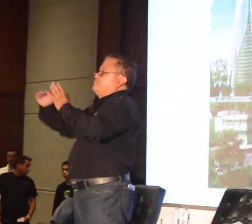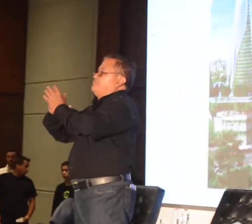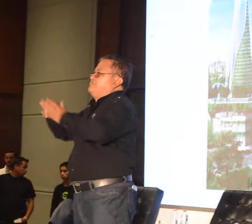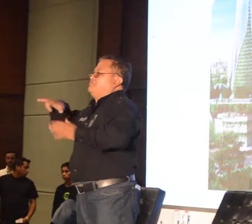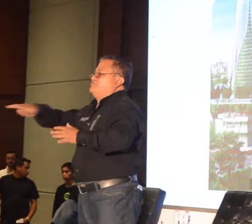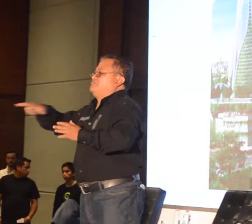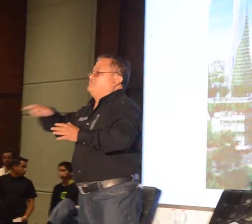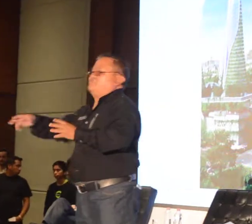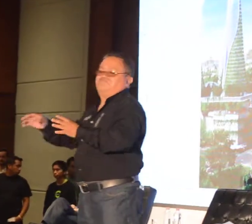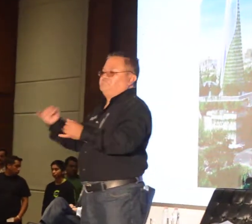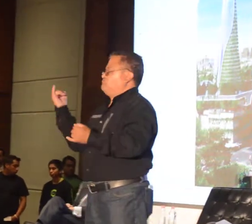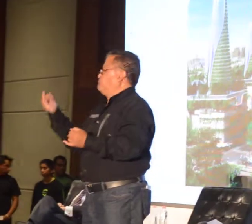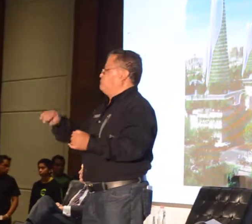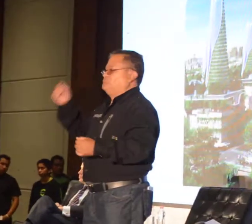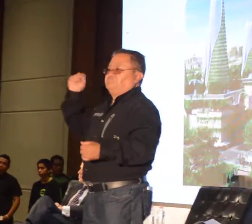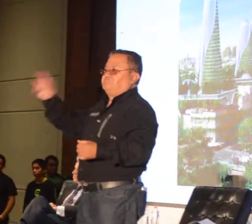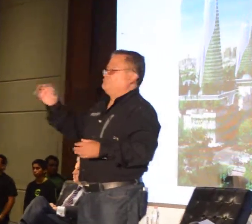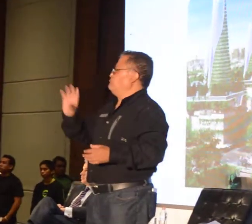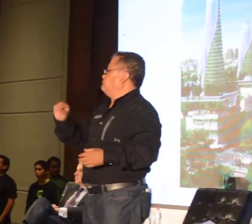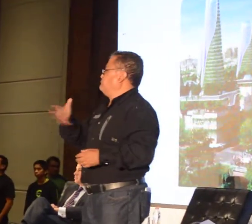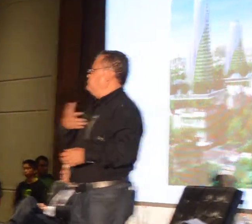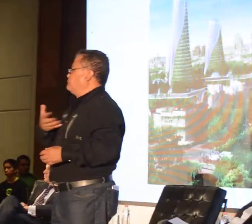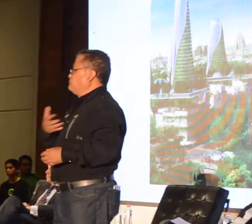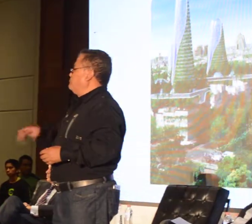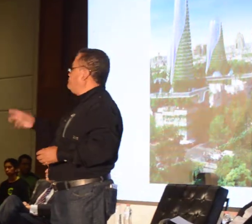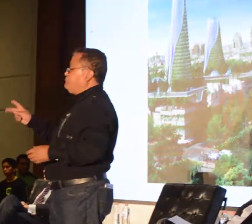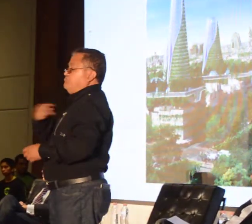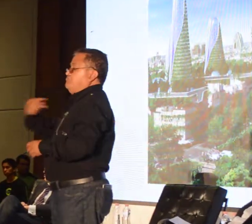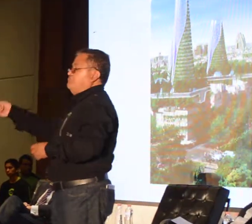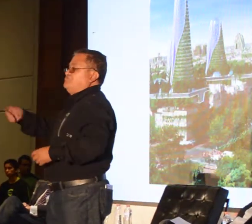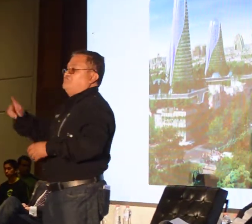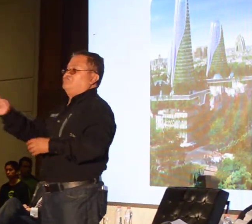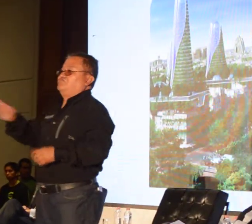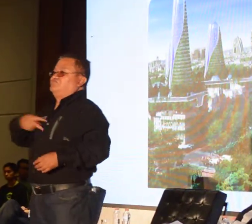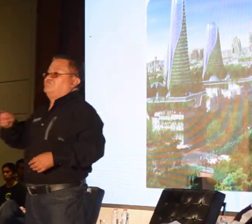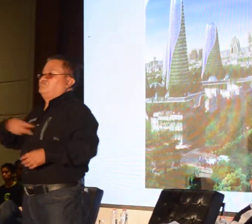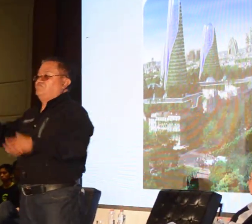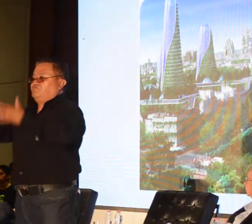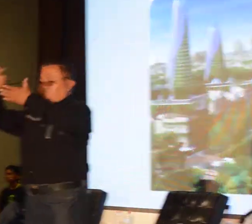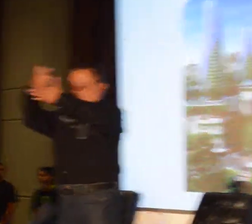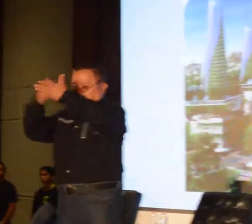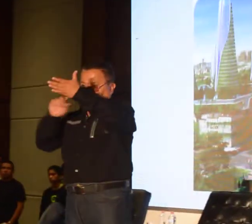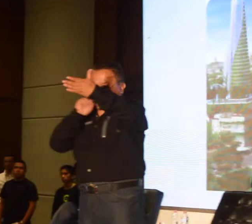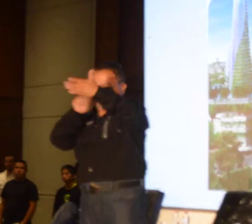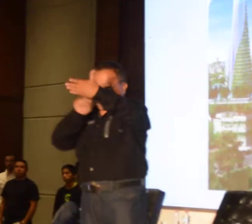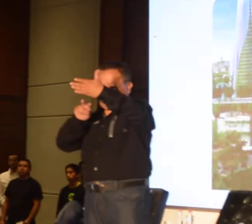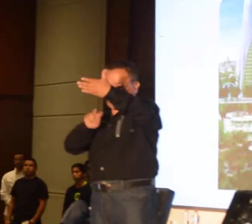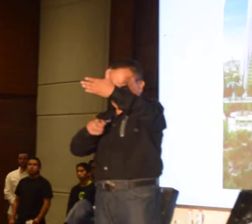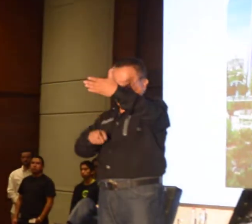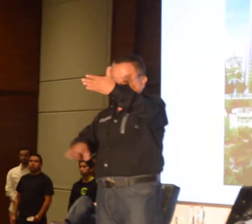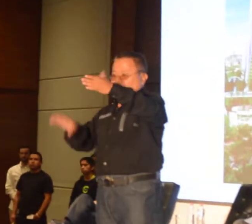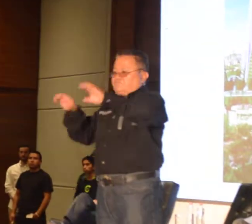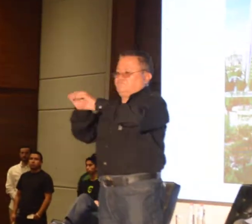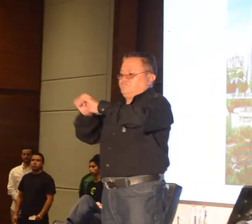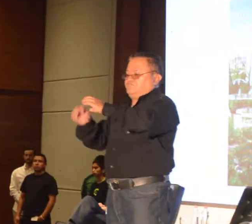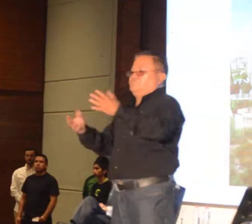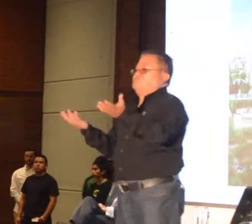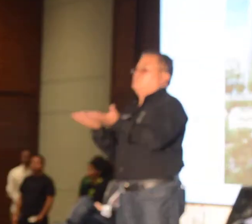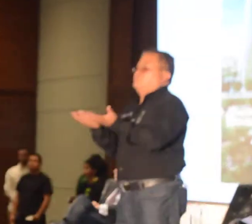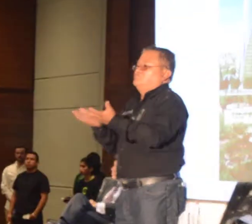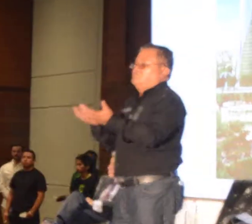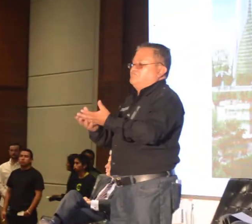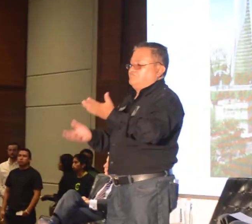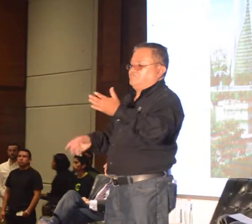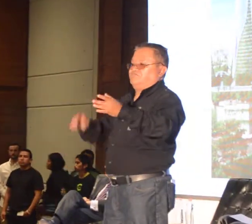constituirán tampoco la tienen. Por eso nosotros en este documento planteamos alternativas, cómo poder operar desde